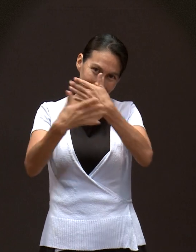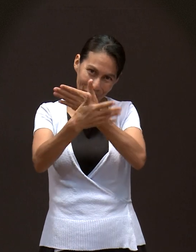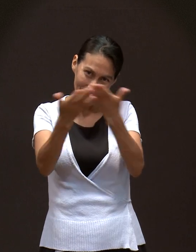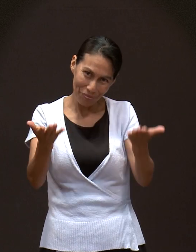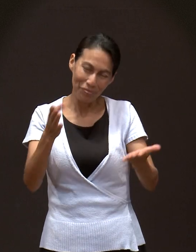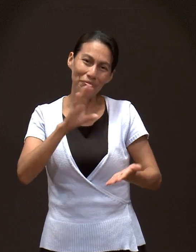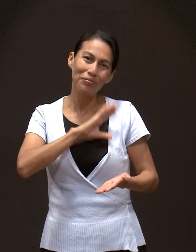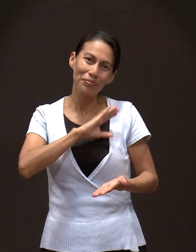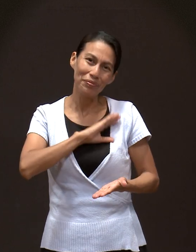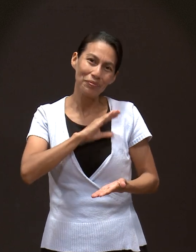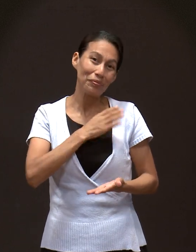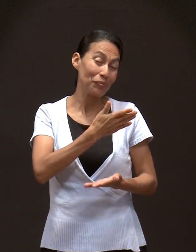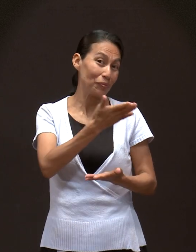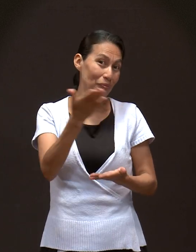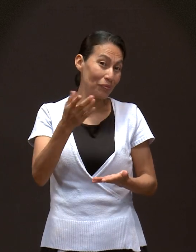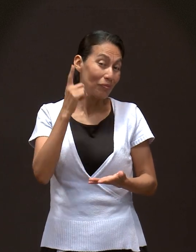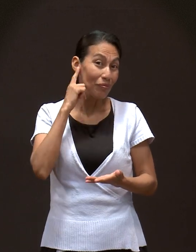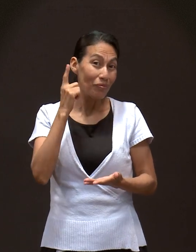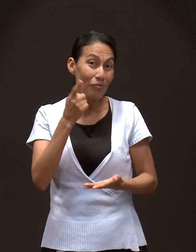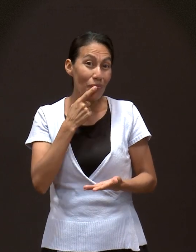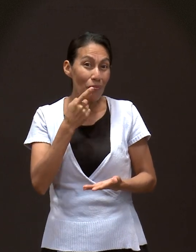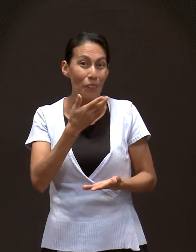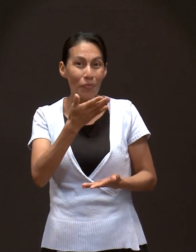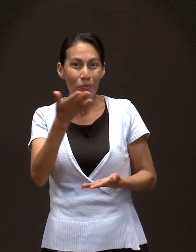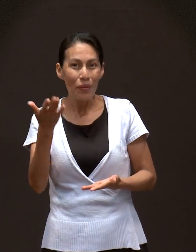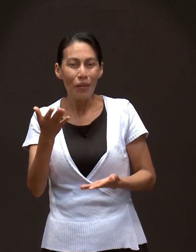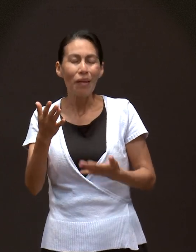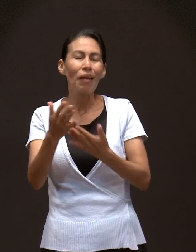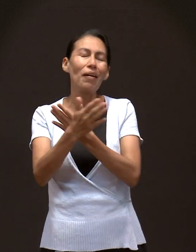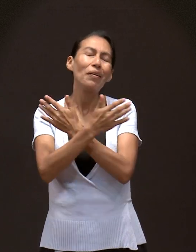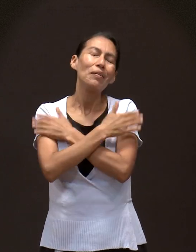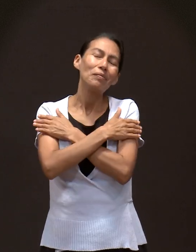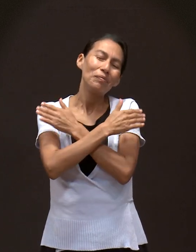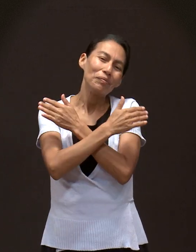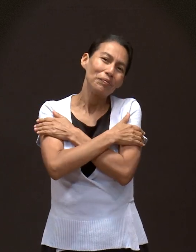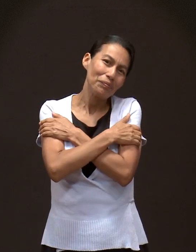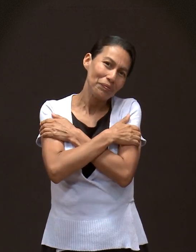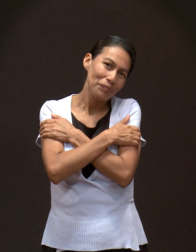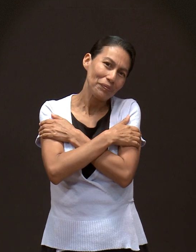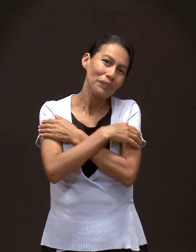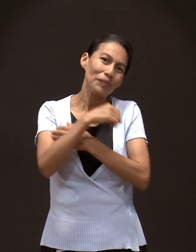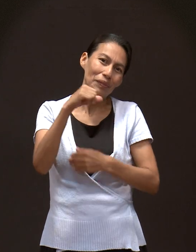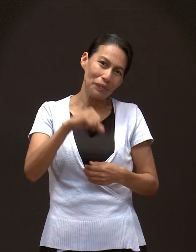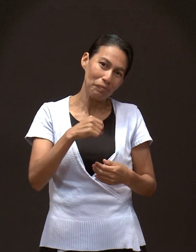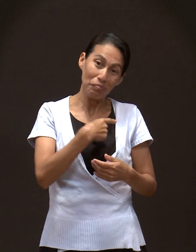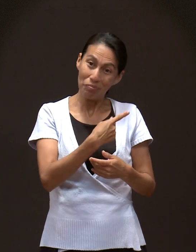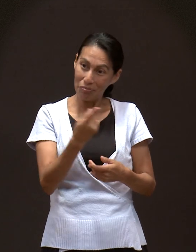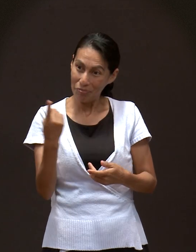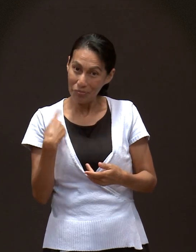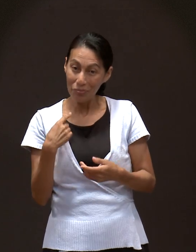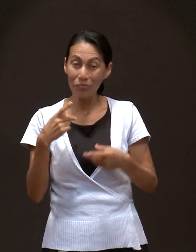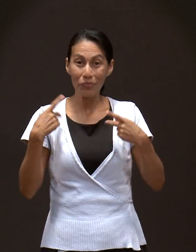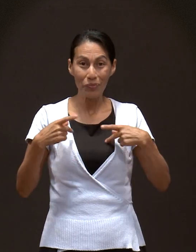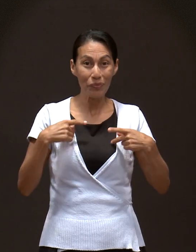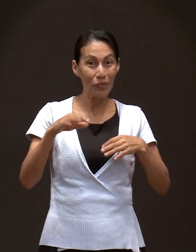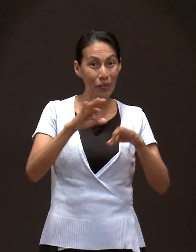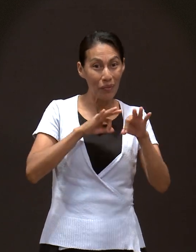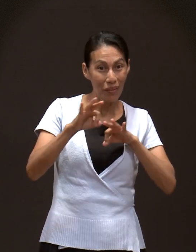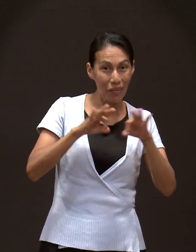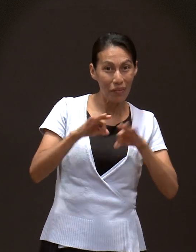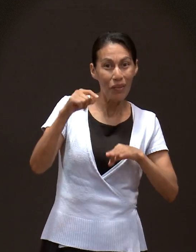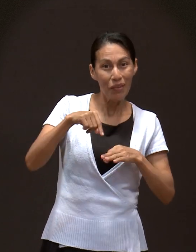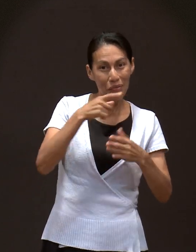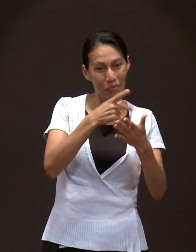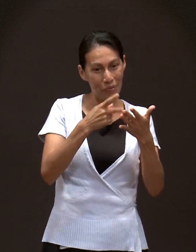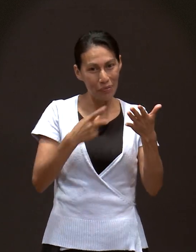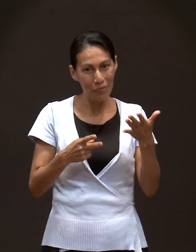un cordial saludo a todos ellos donde están, donde estén. Por favor, reciban un abrazo de este programa,